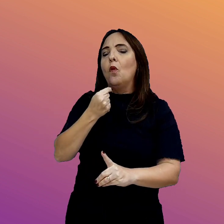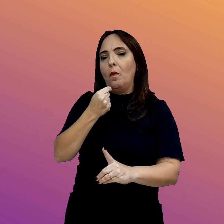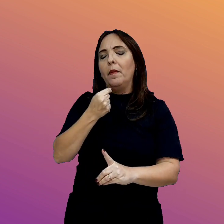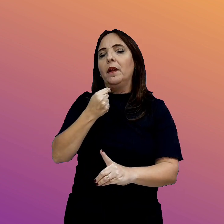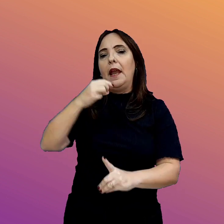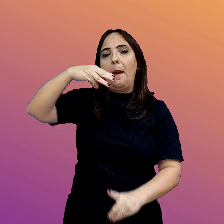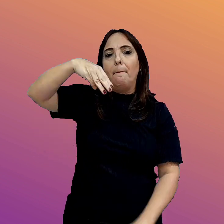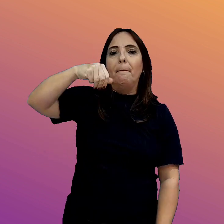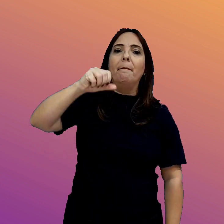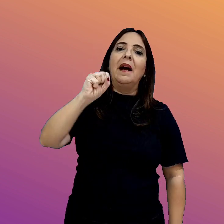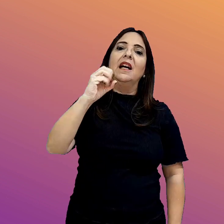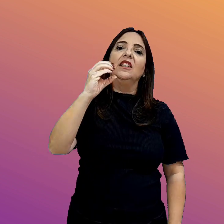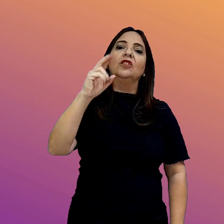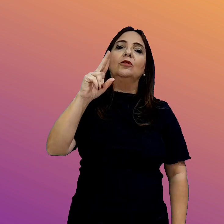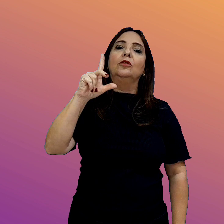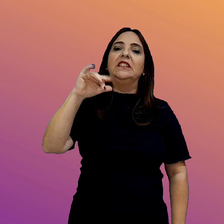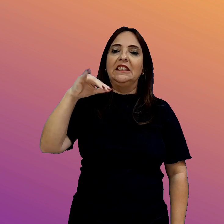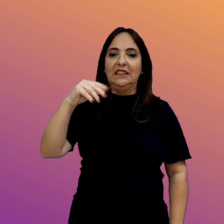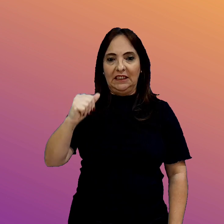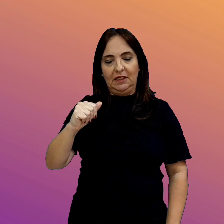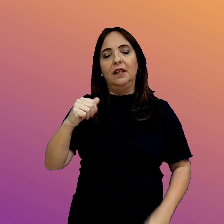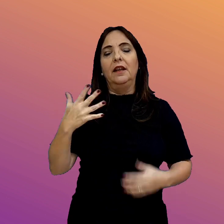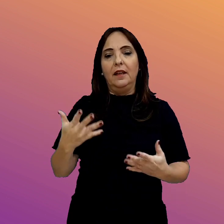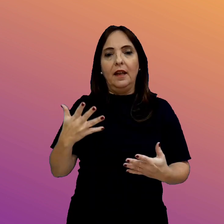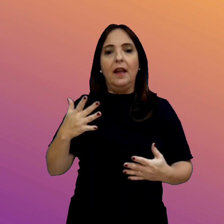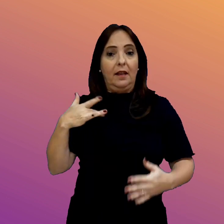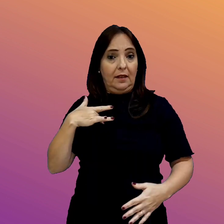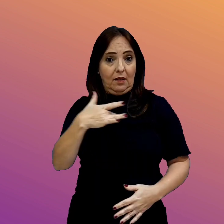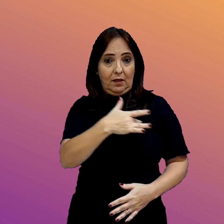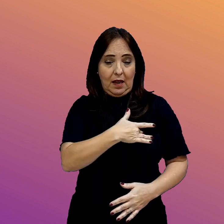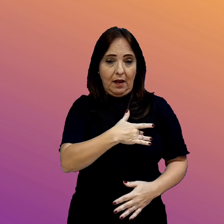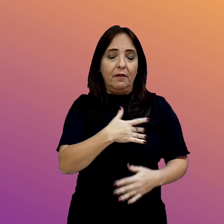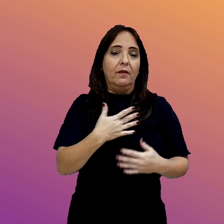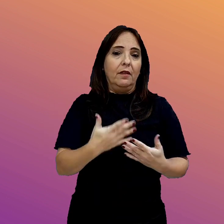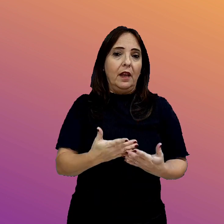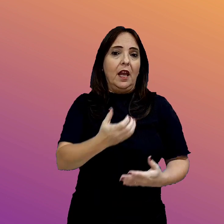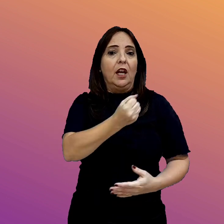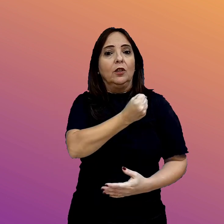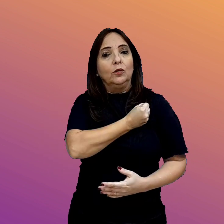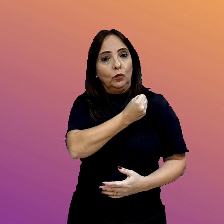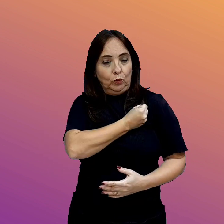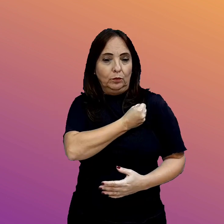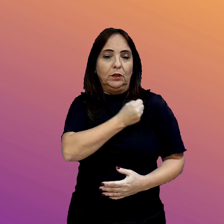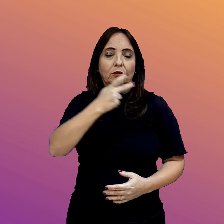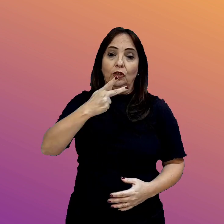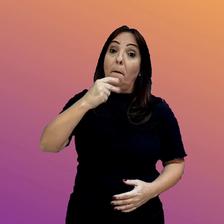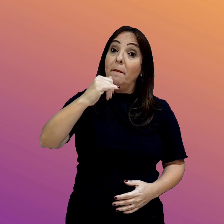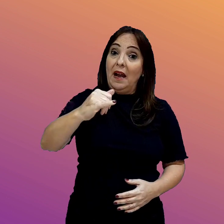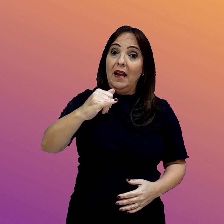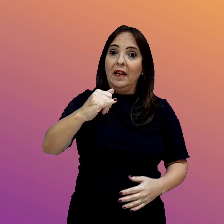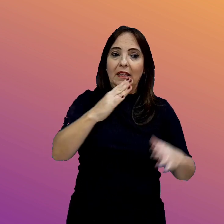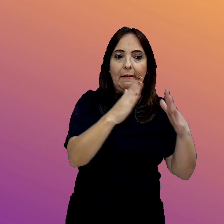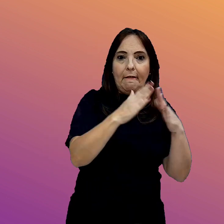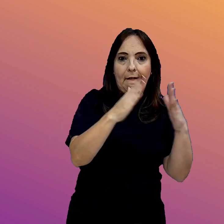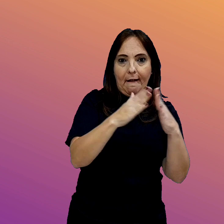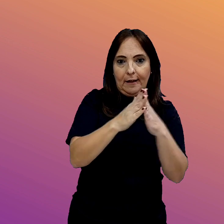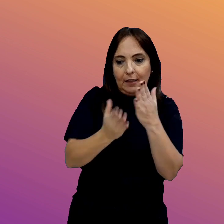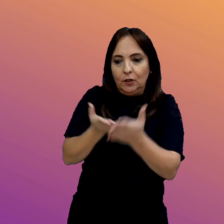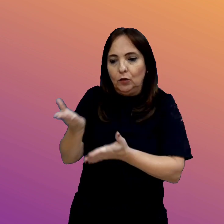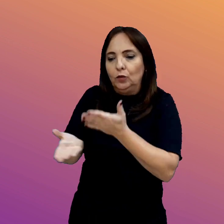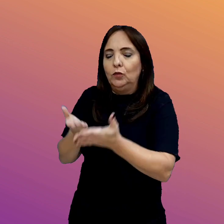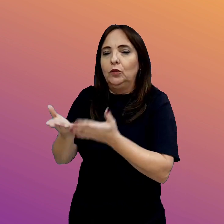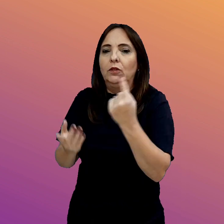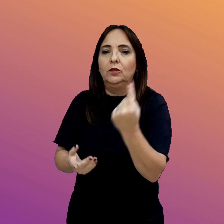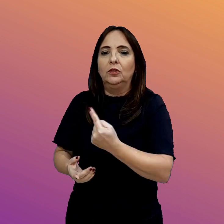muito saudável. Sim. É claro que o número de pais é muito menor que mora com os filhos, né? Que cuida